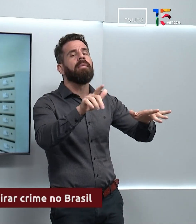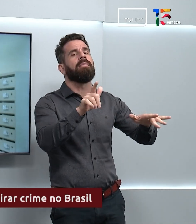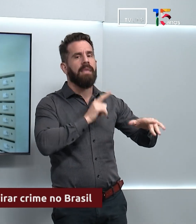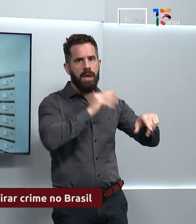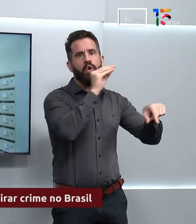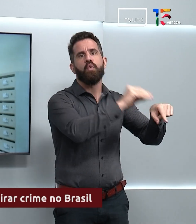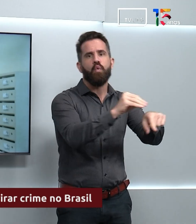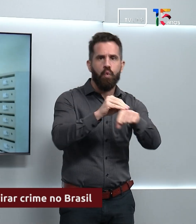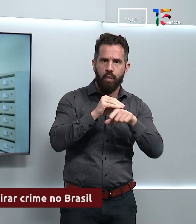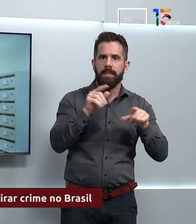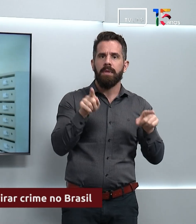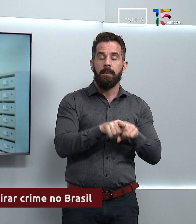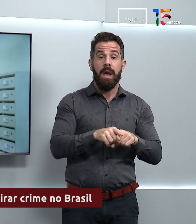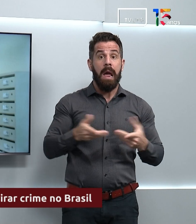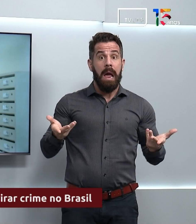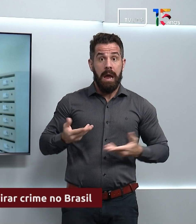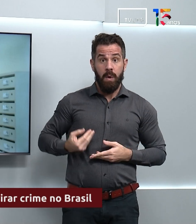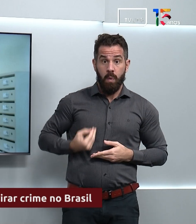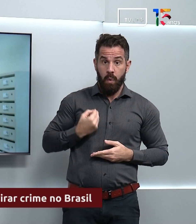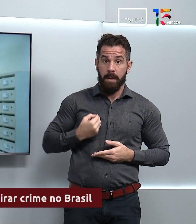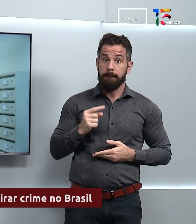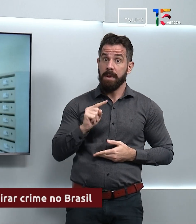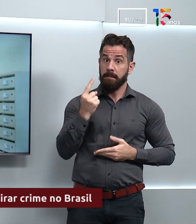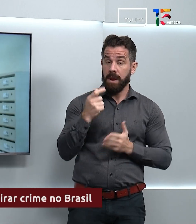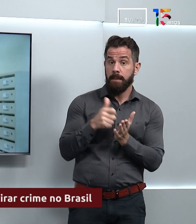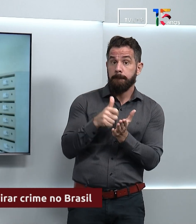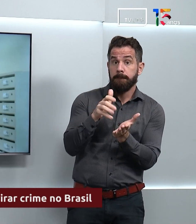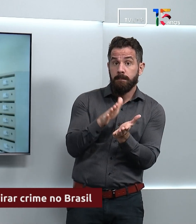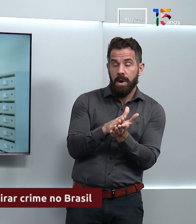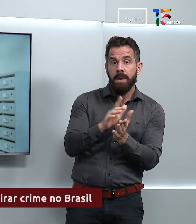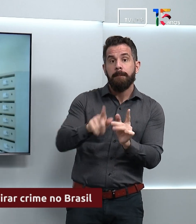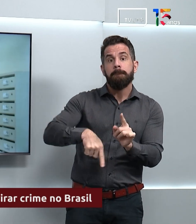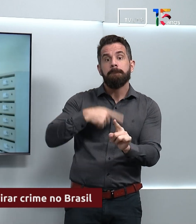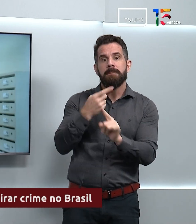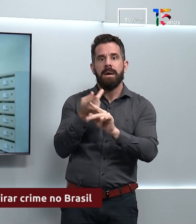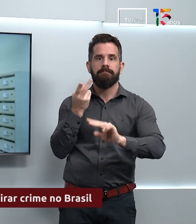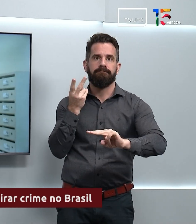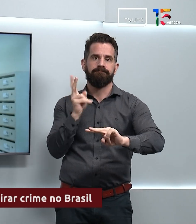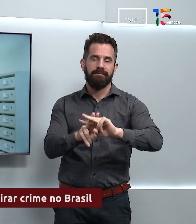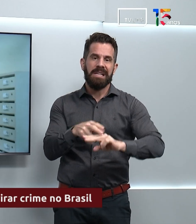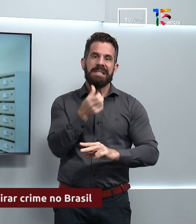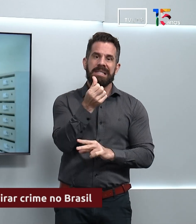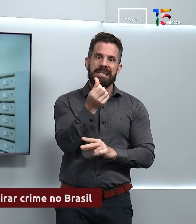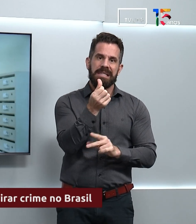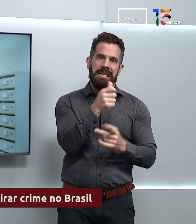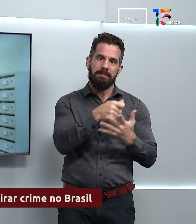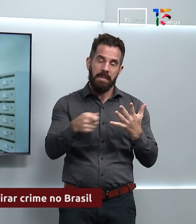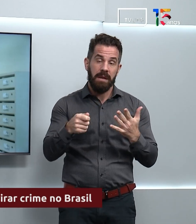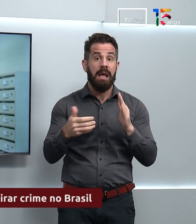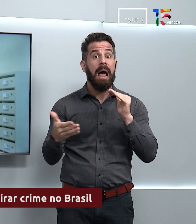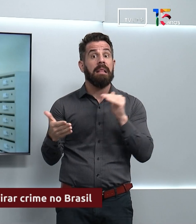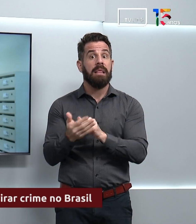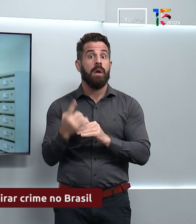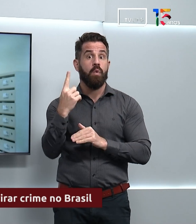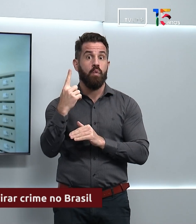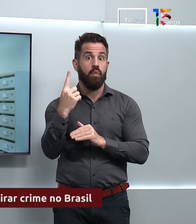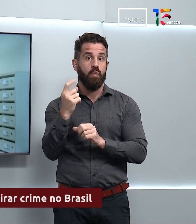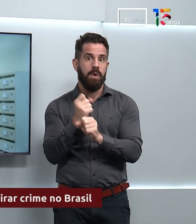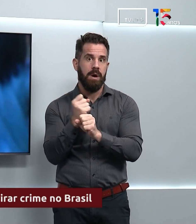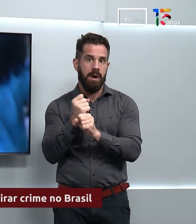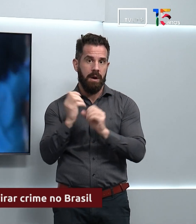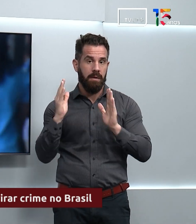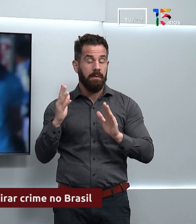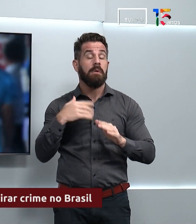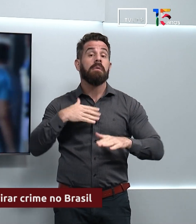Nesse primeiro momento, a pena seria de multa e também de prisão de 6 meses a 1 ano, mas isso pode mudar de acordo com a discussão